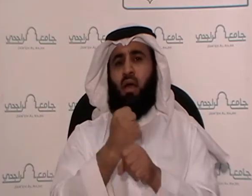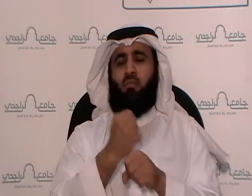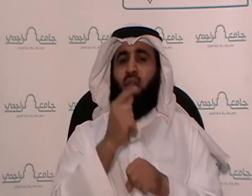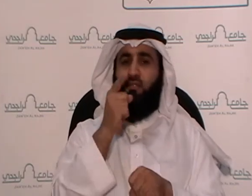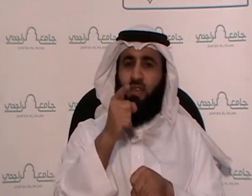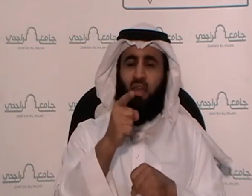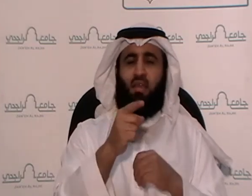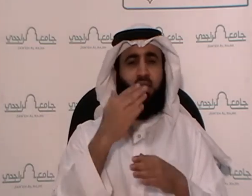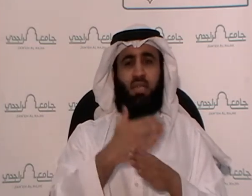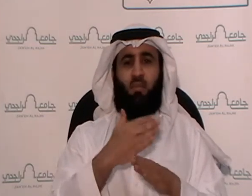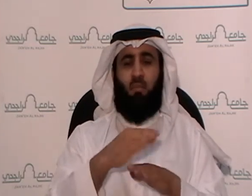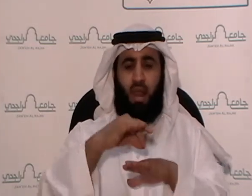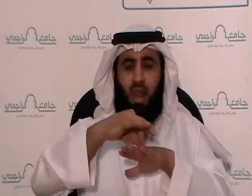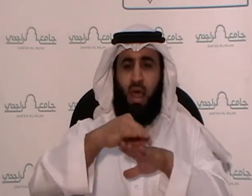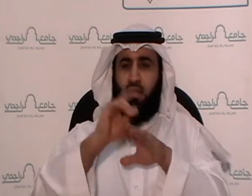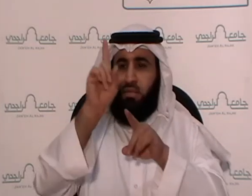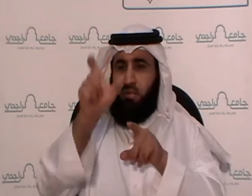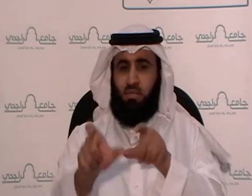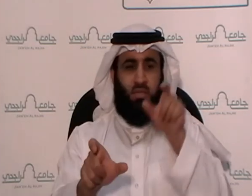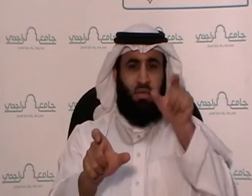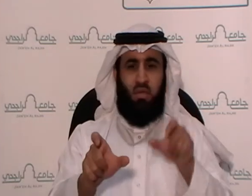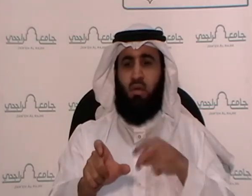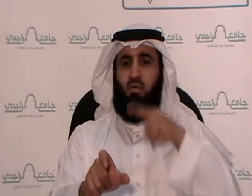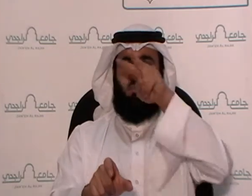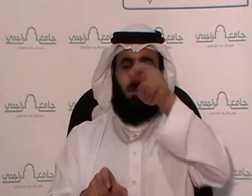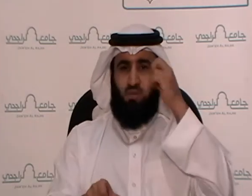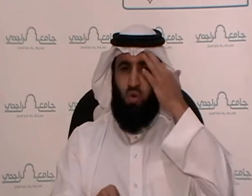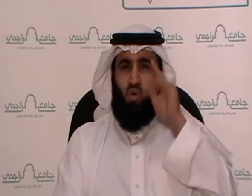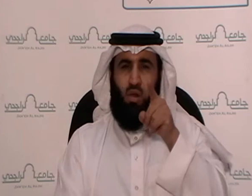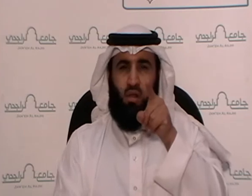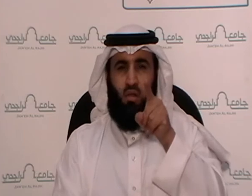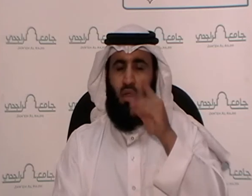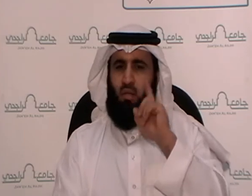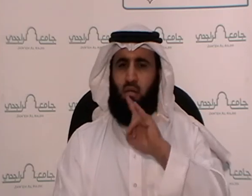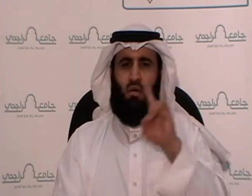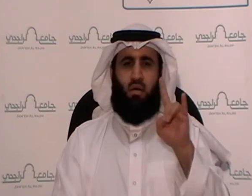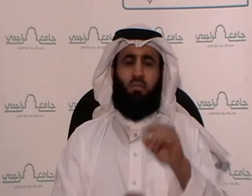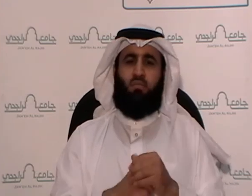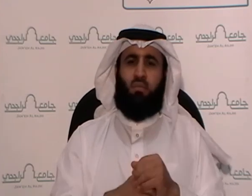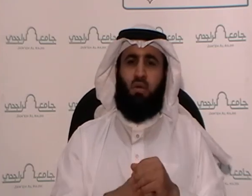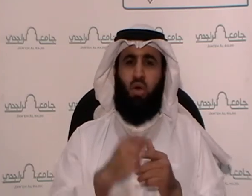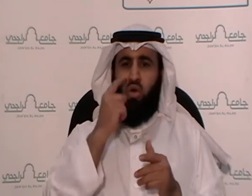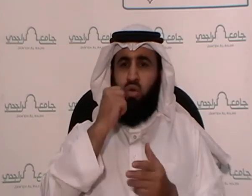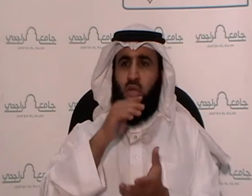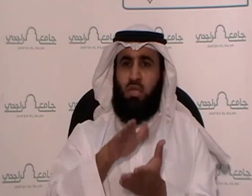اعتداء على حرمة الإنسان في أعز ما يحرص عليه وهو